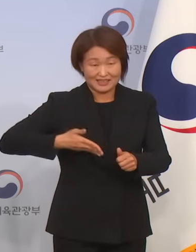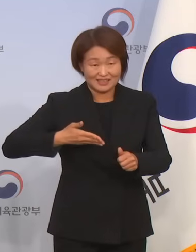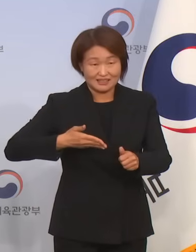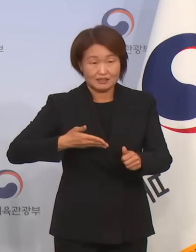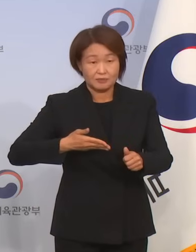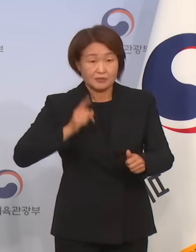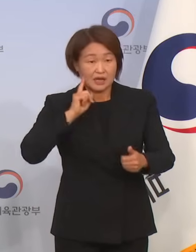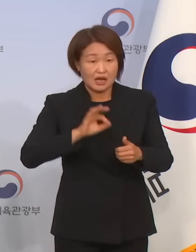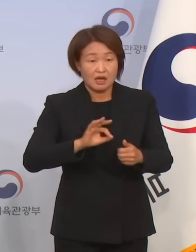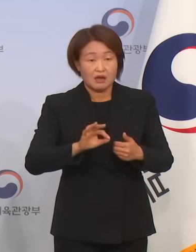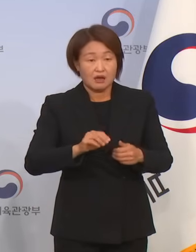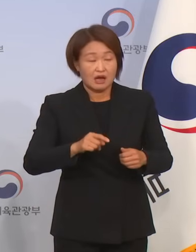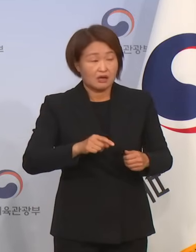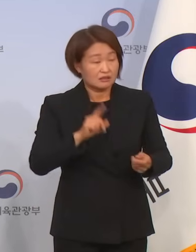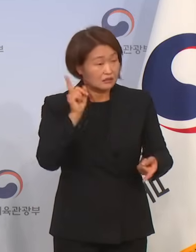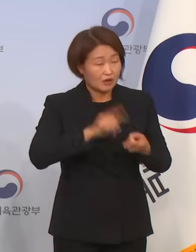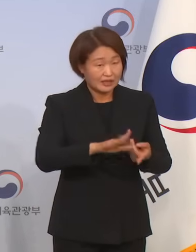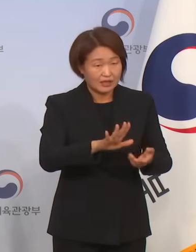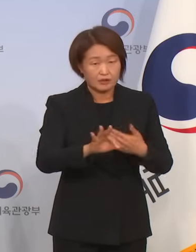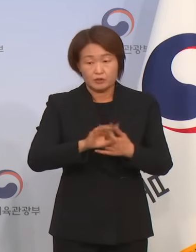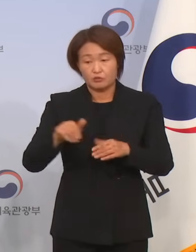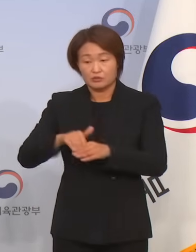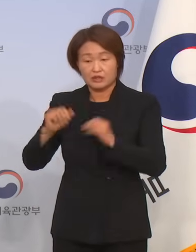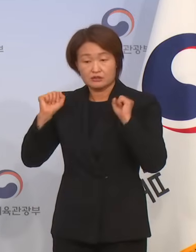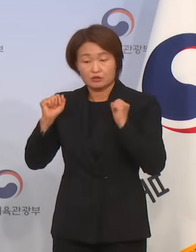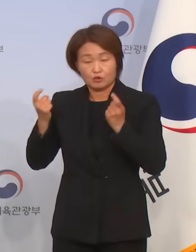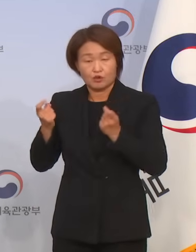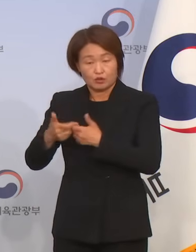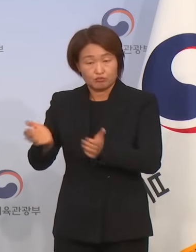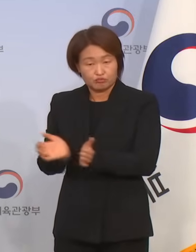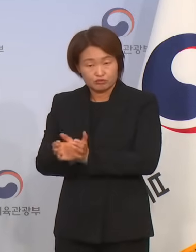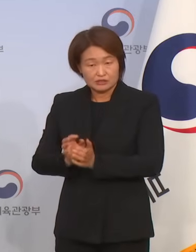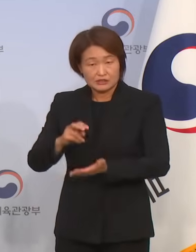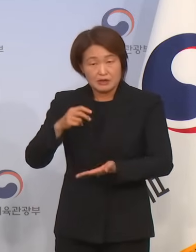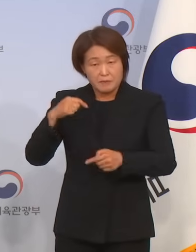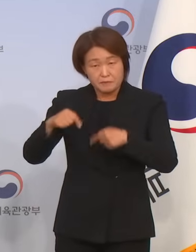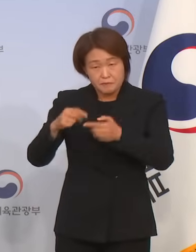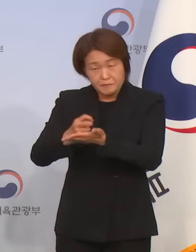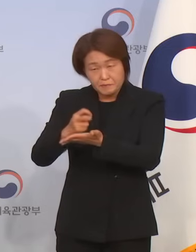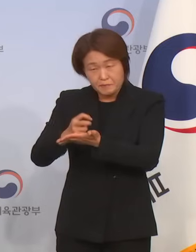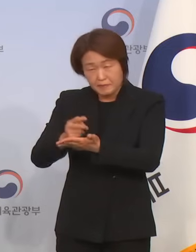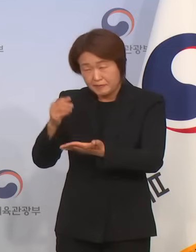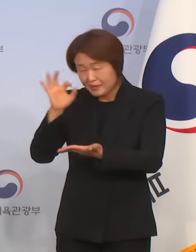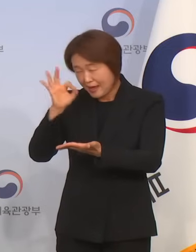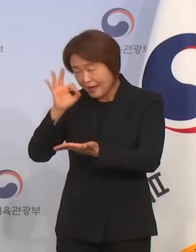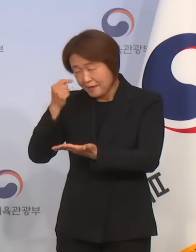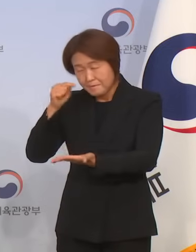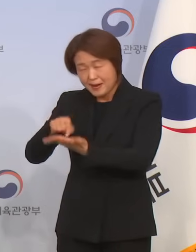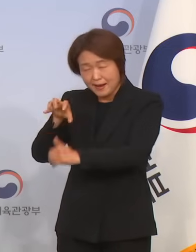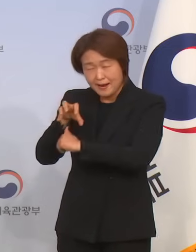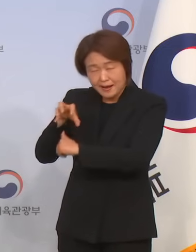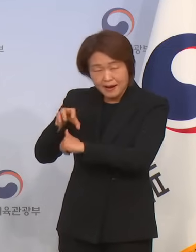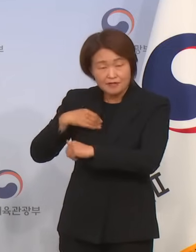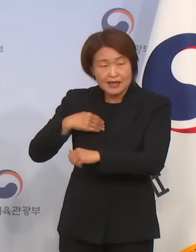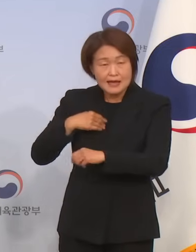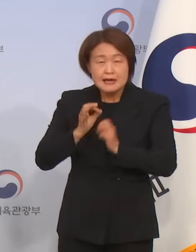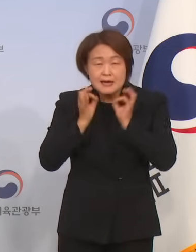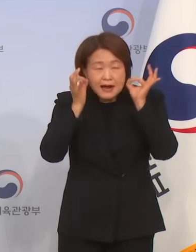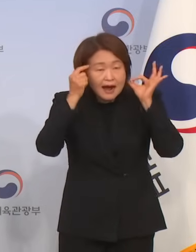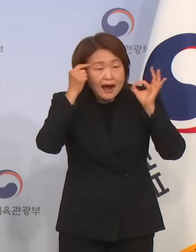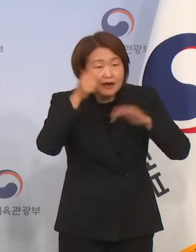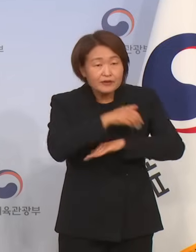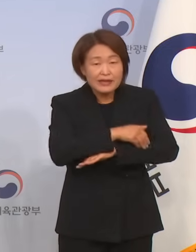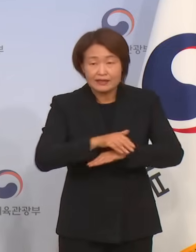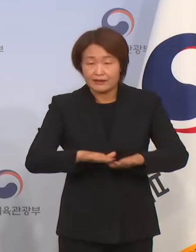내리지 않으면 문체부는 활용할 수 있는 모든 정책 수단을 활용할 것이다 라고 했는데 여기서 말하는 활용할 수 있는 정책